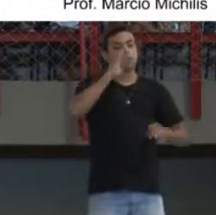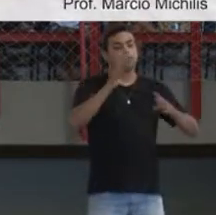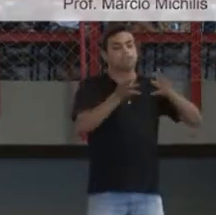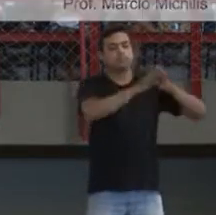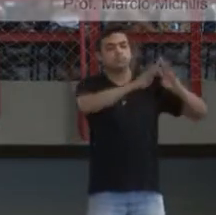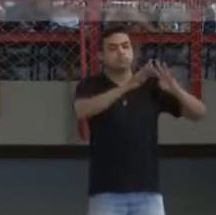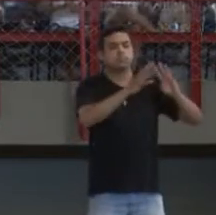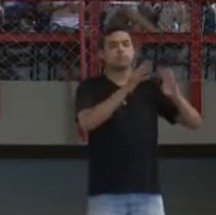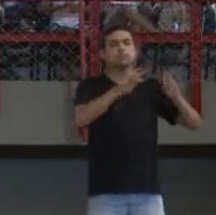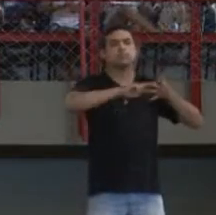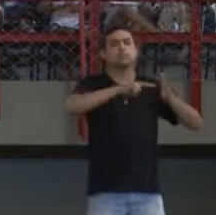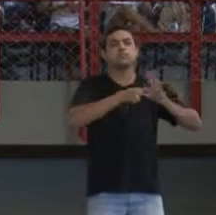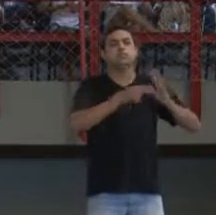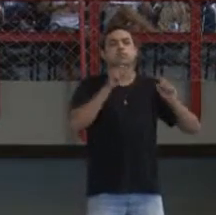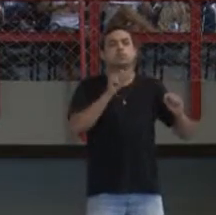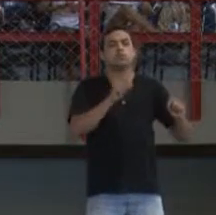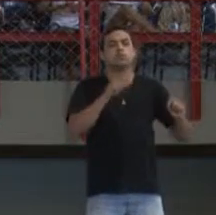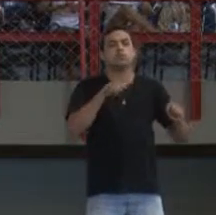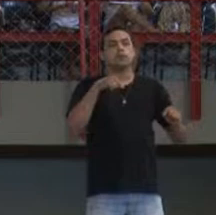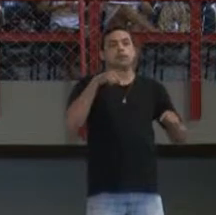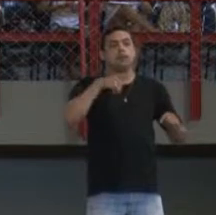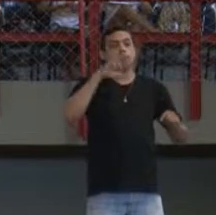Quer dizer que é uma educação que te coloca